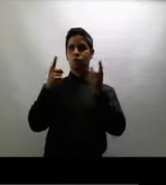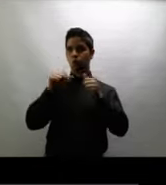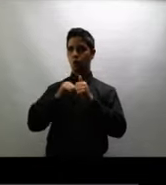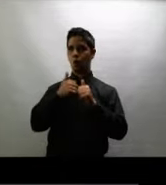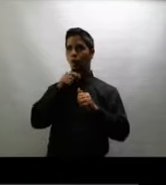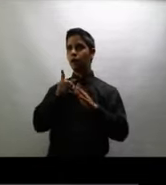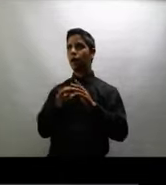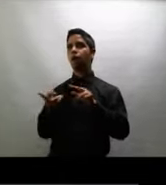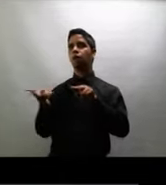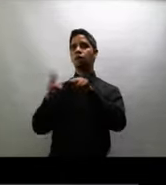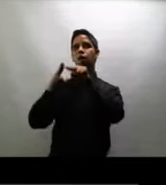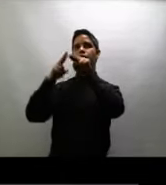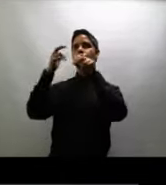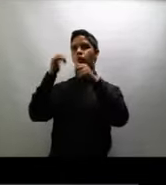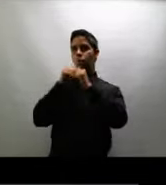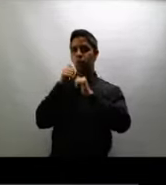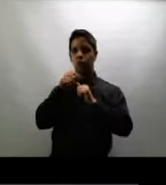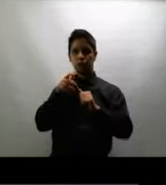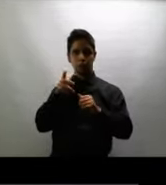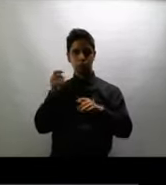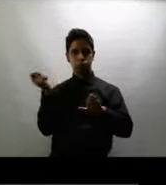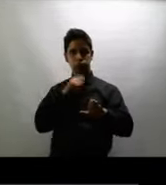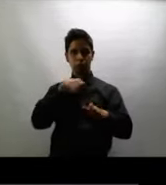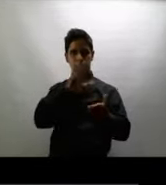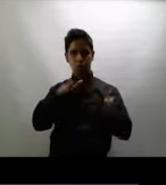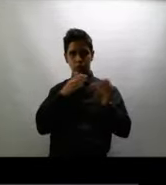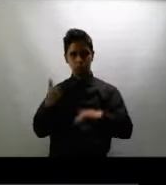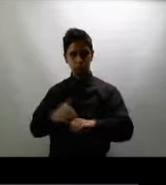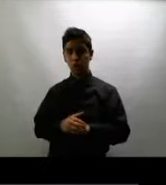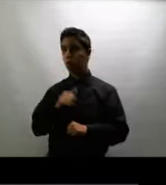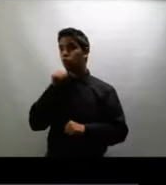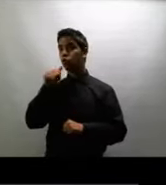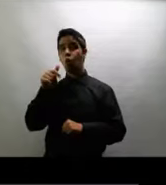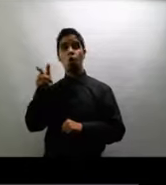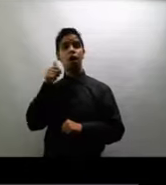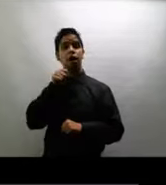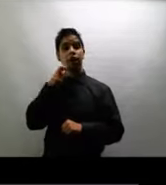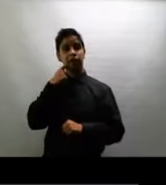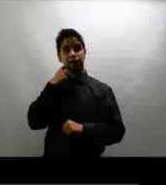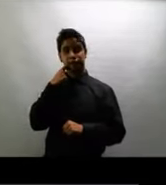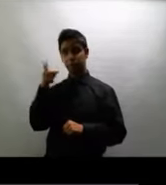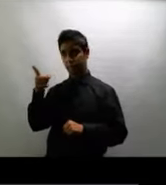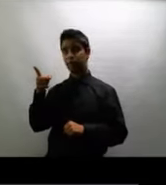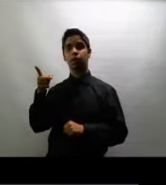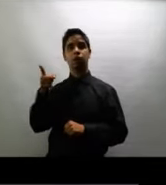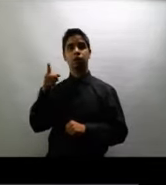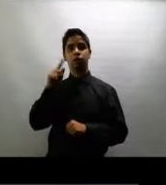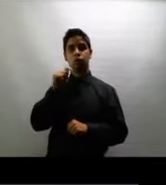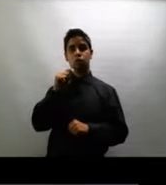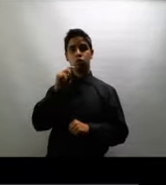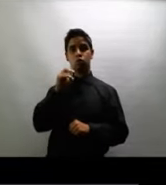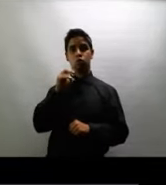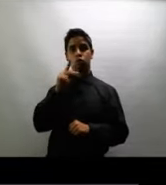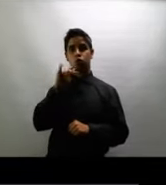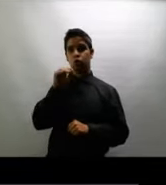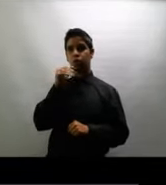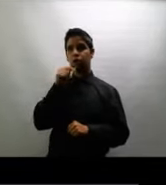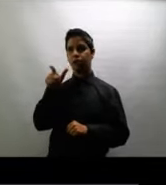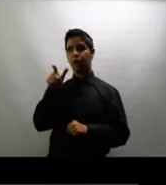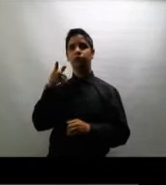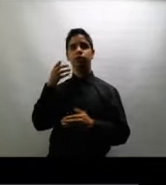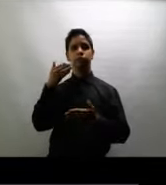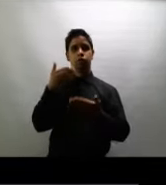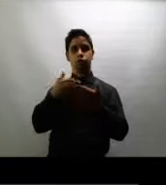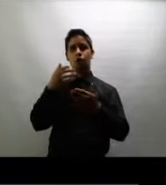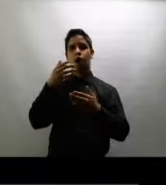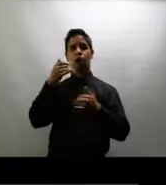¿qué pasa? Es que ya jugó en Japón. Jugó en Tokio y ganó y llegó a semifinales. Sí, eso la